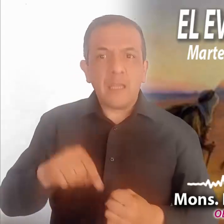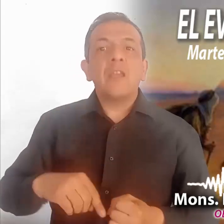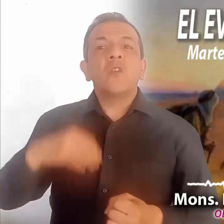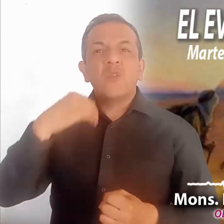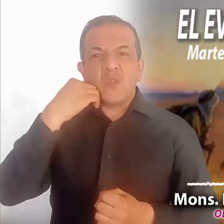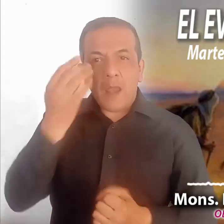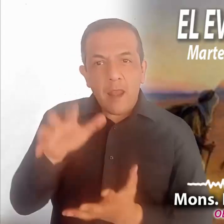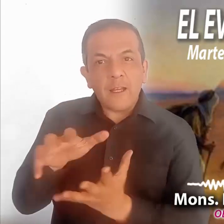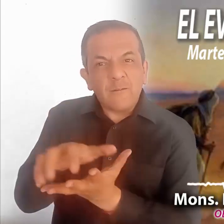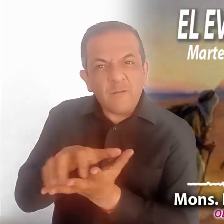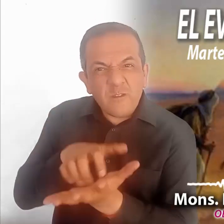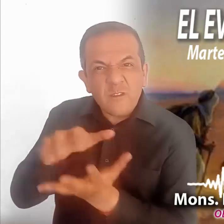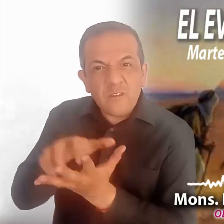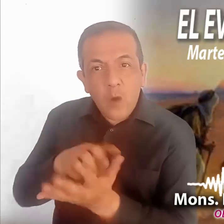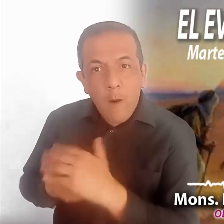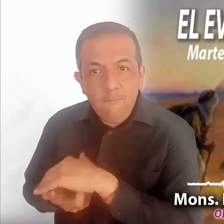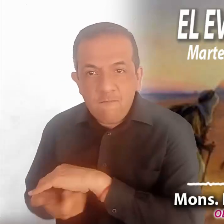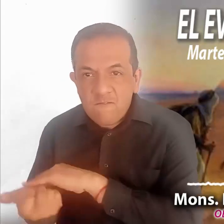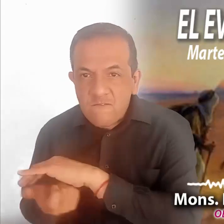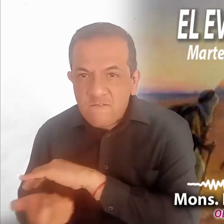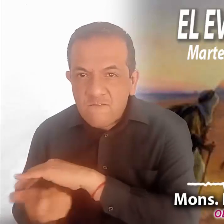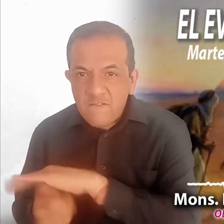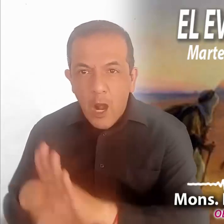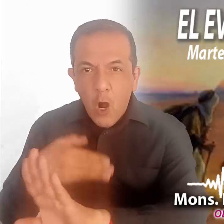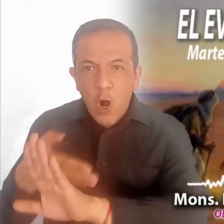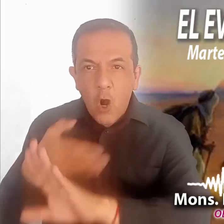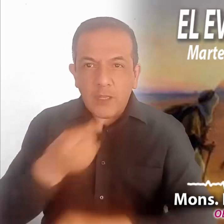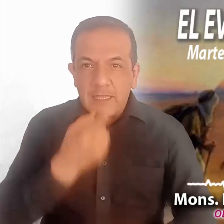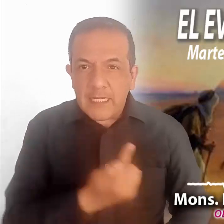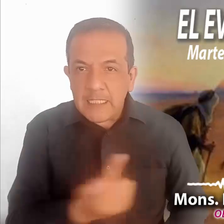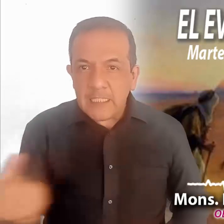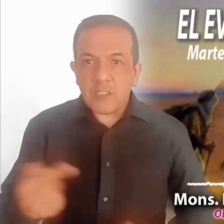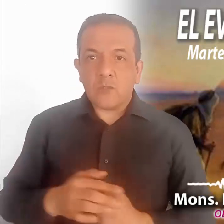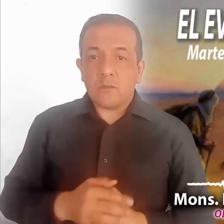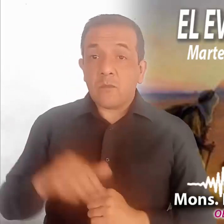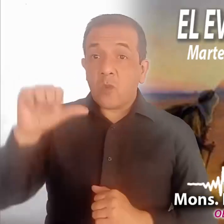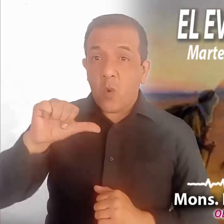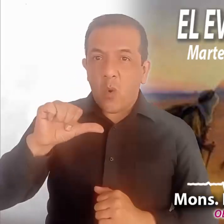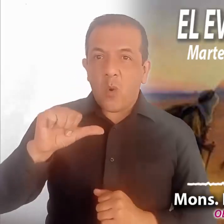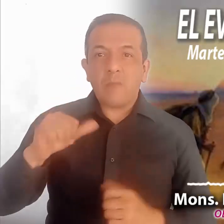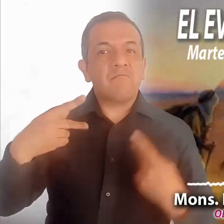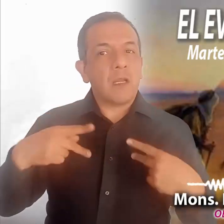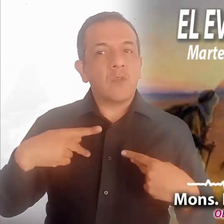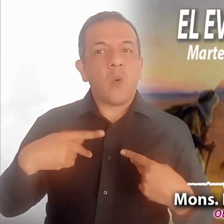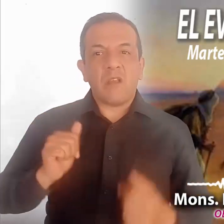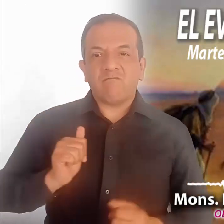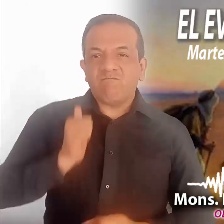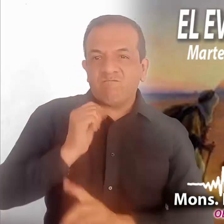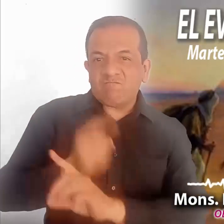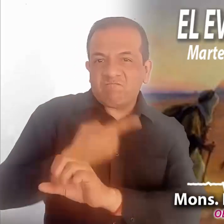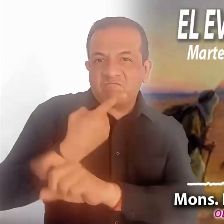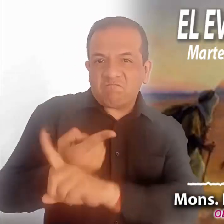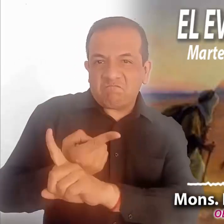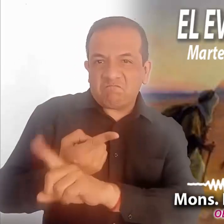extorsión en contra de inocentes. Hoy hay quien abusa de menores.